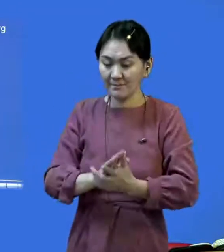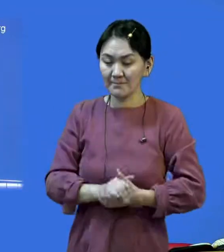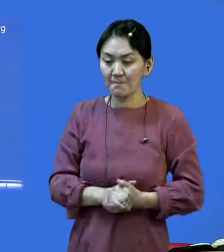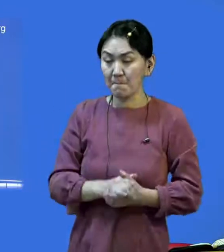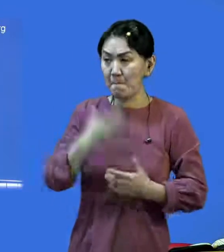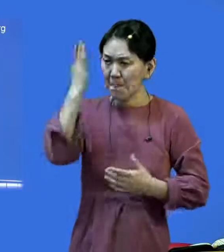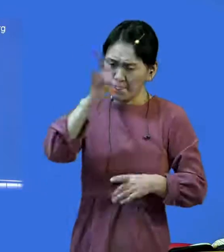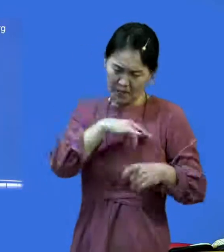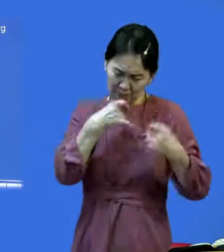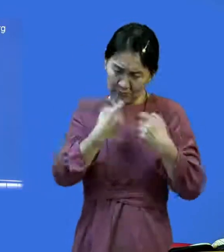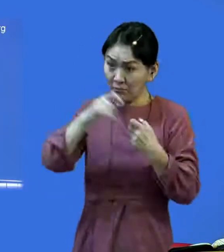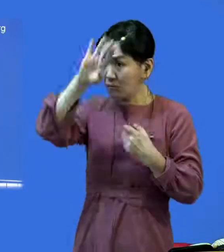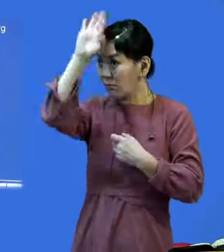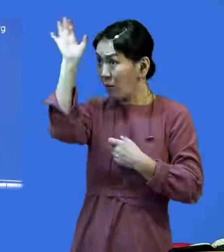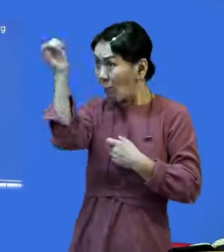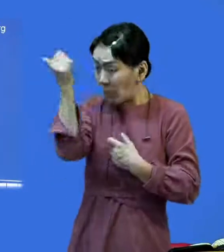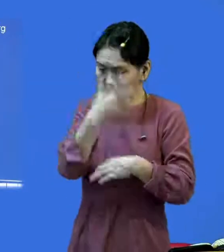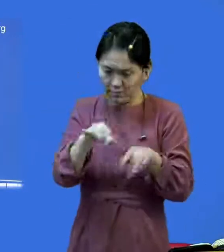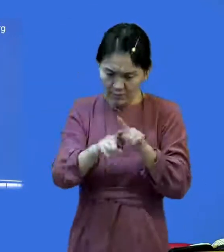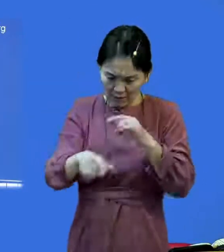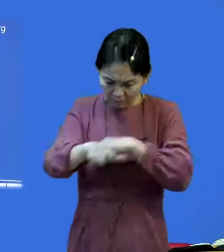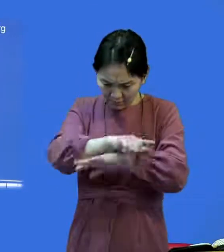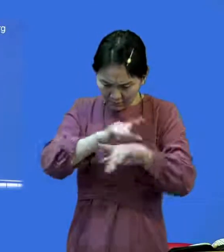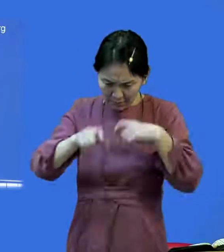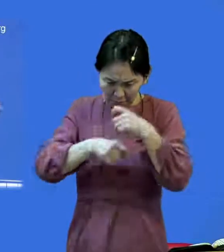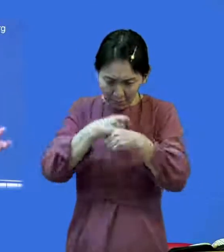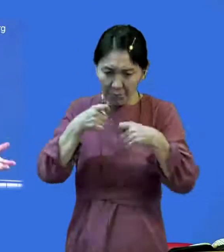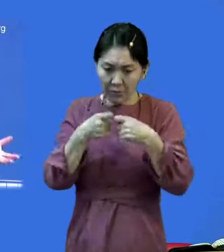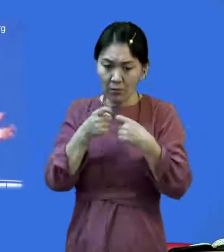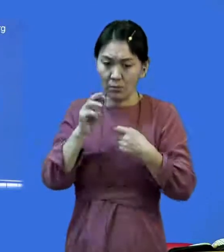Таны таалал Тэнгэрчгийн газарт бас биелдэг ба.